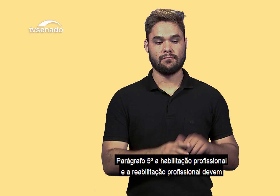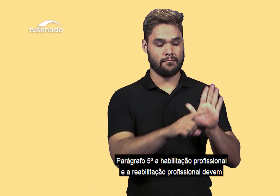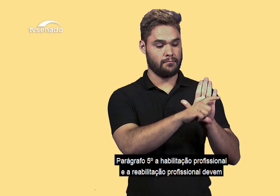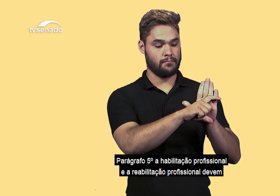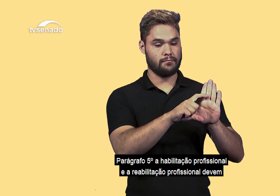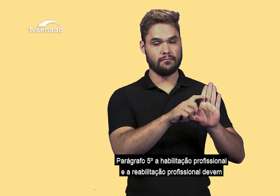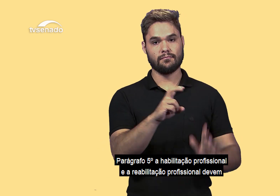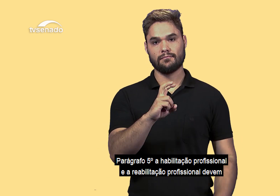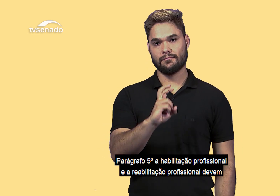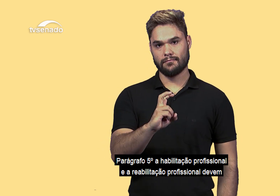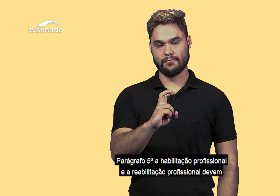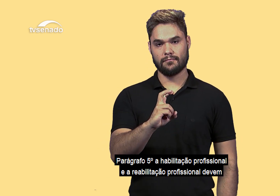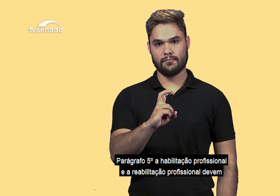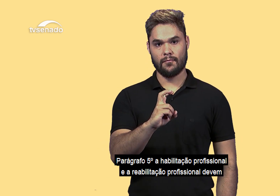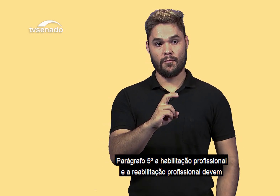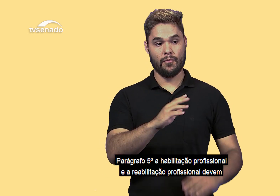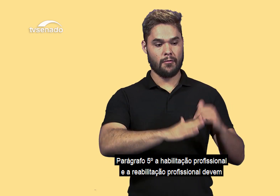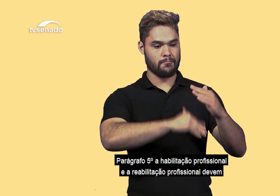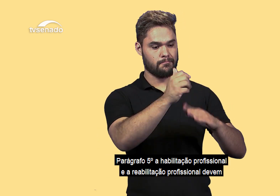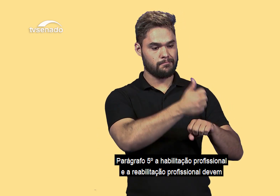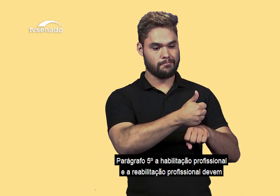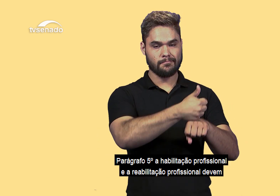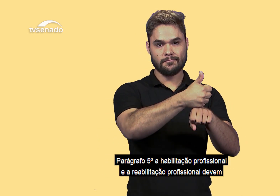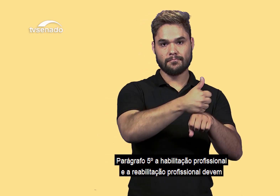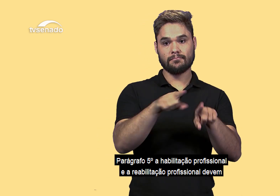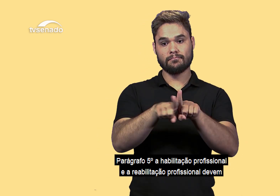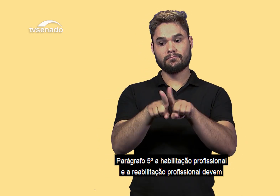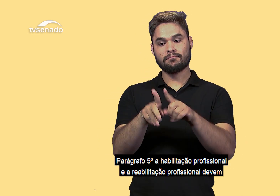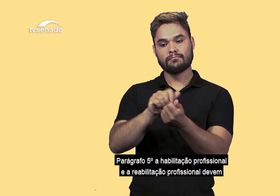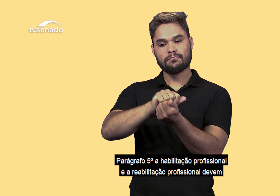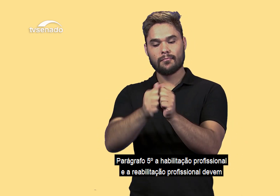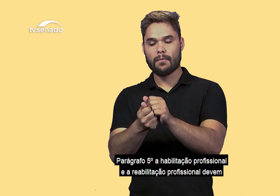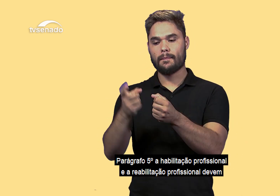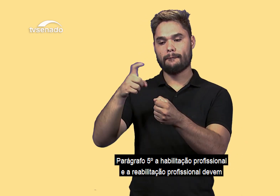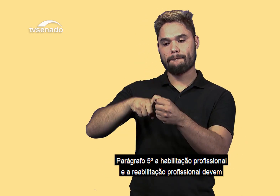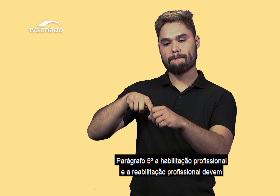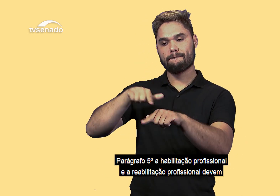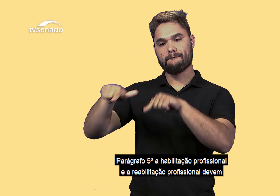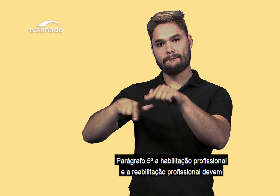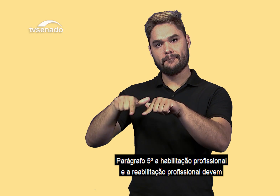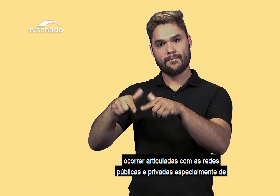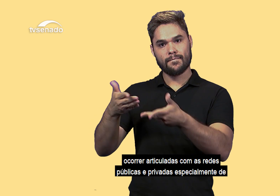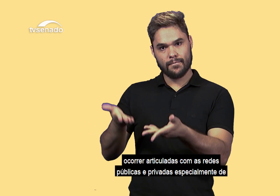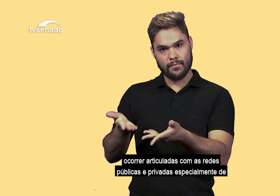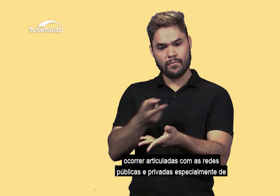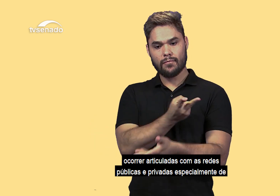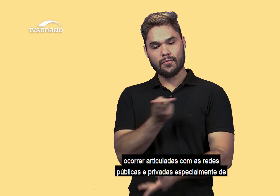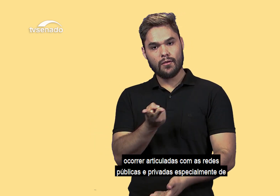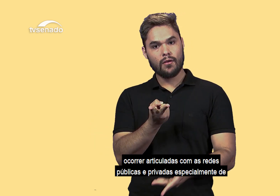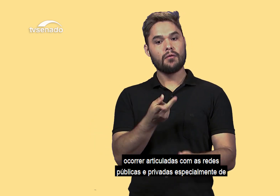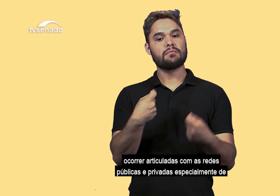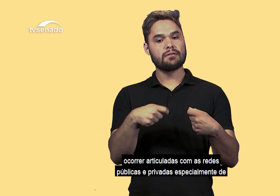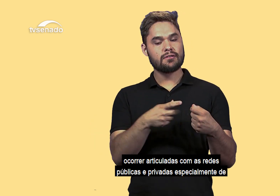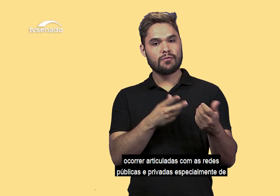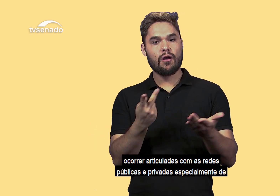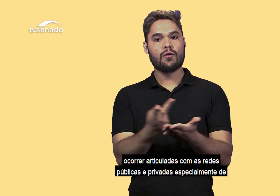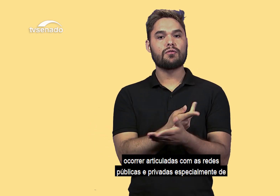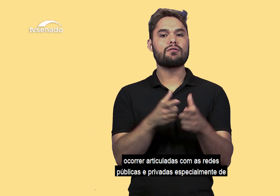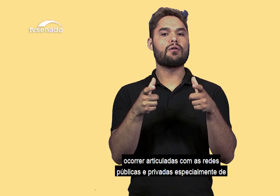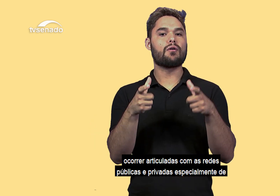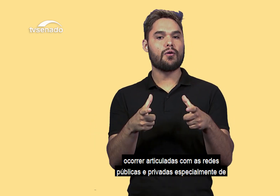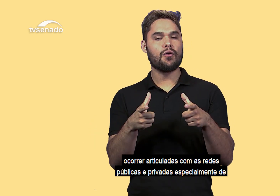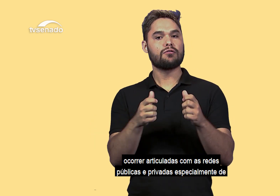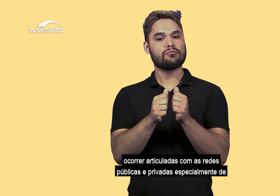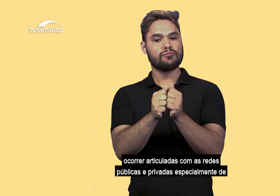Parágrafo 5º. A habilitação profissional e a reabilitação profissional devem ocorrer articuladas com as